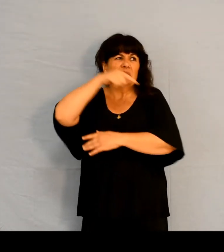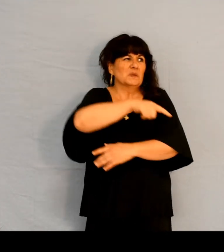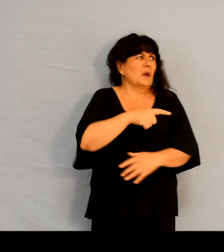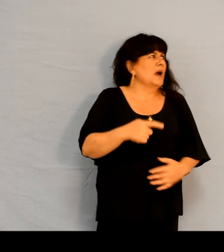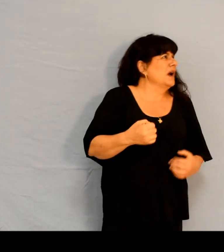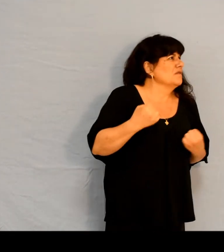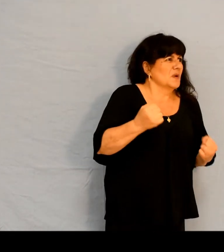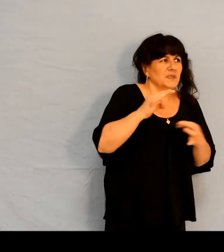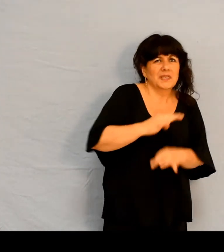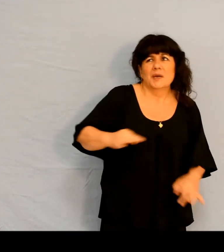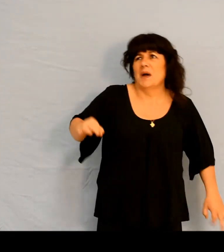ton atteinte.